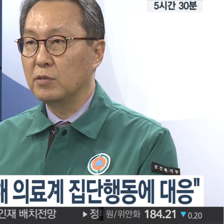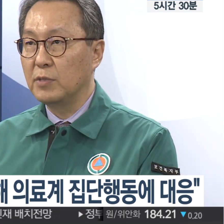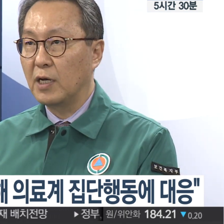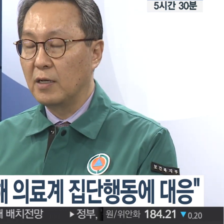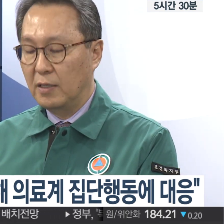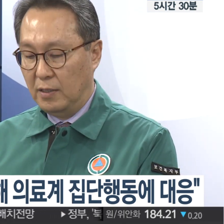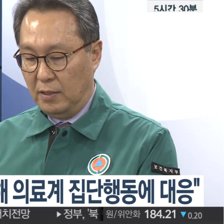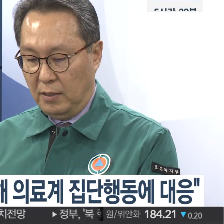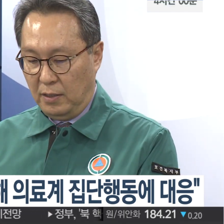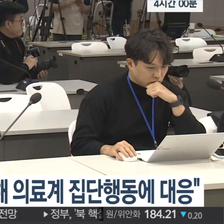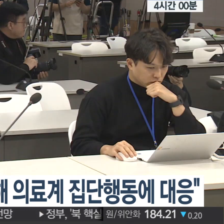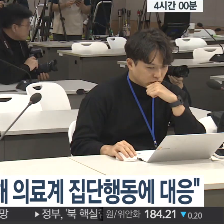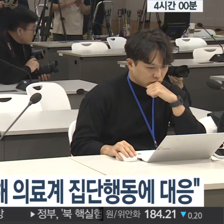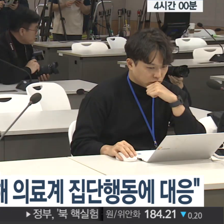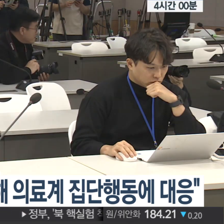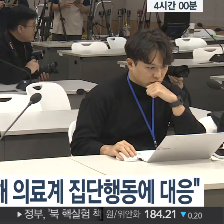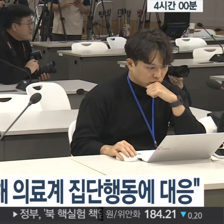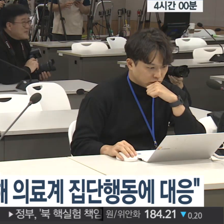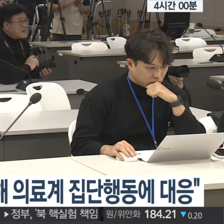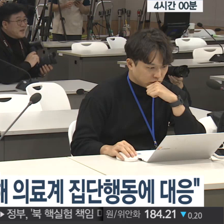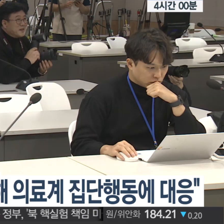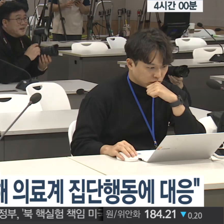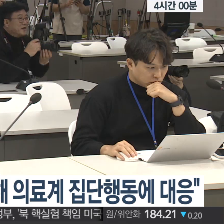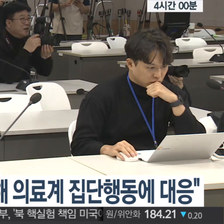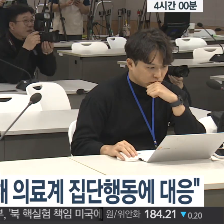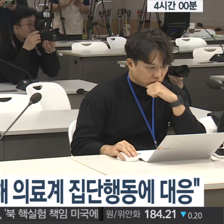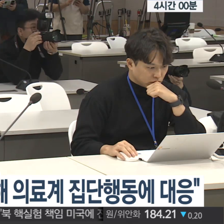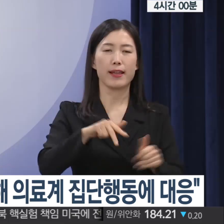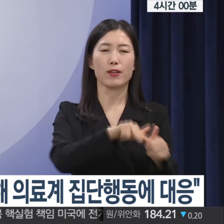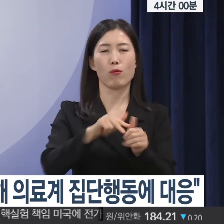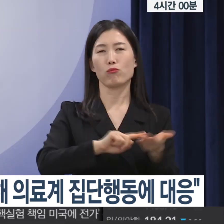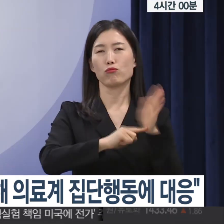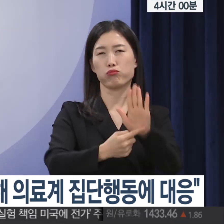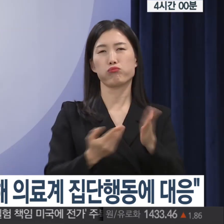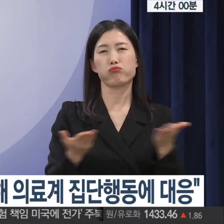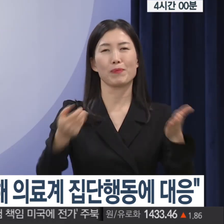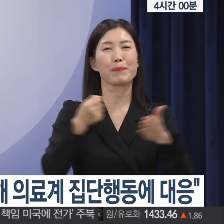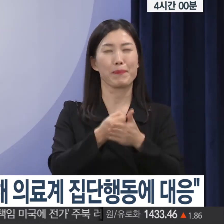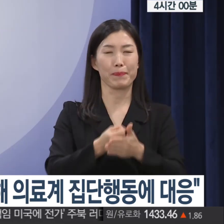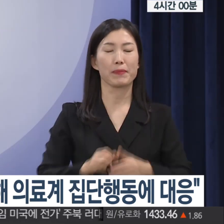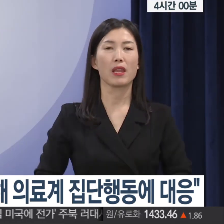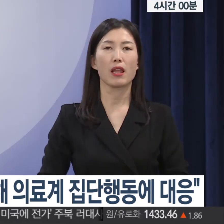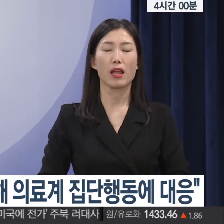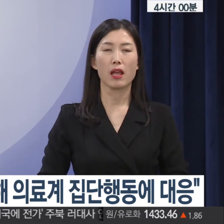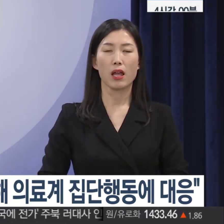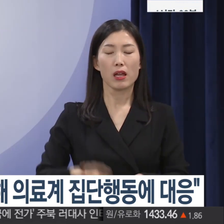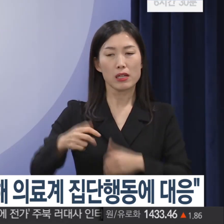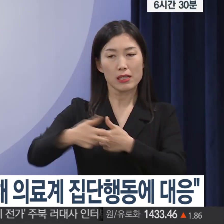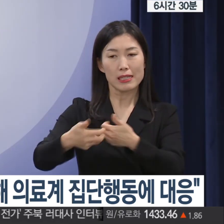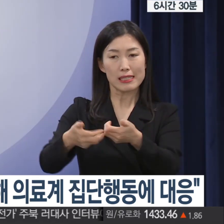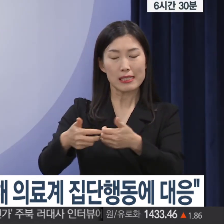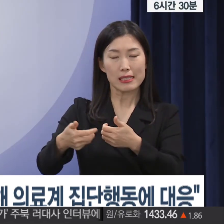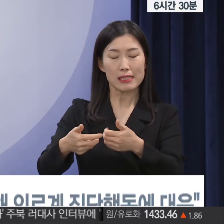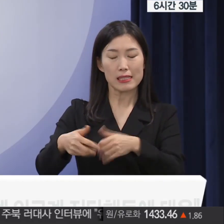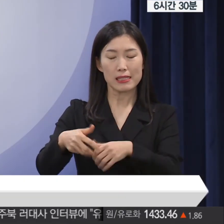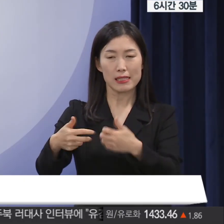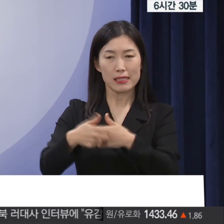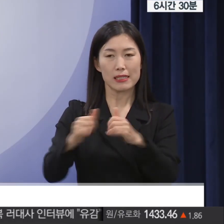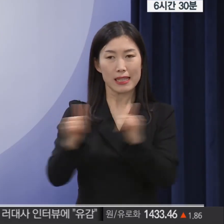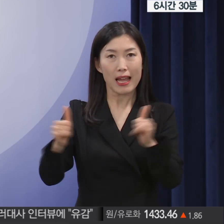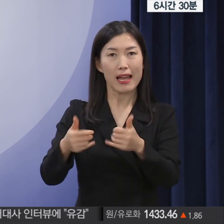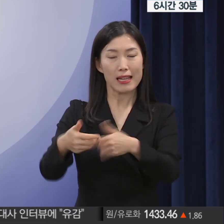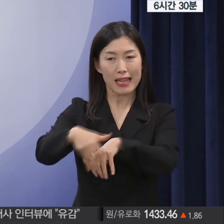고려 때문이었다며 증원 규모는 국책 연구 기관인 한국 개발연구원 등 국내 최고 전문가들이 연구한 결과에 따른 것으로